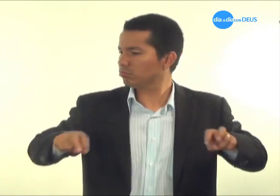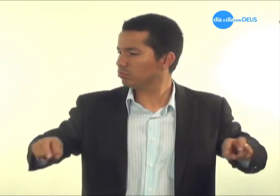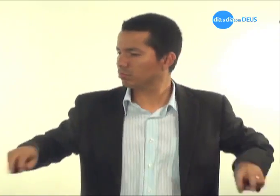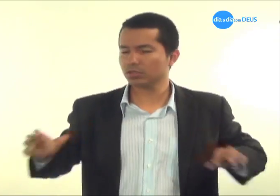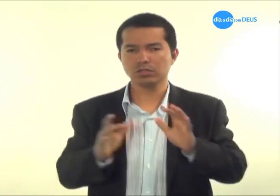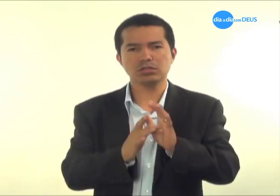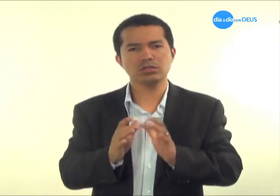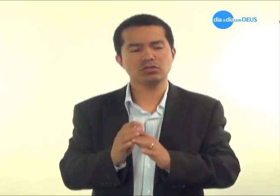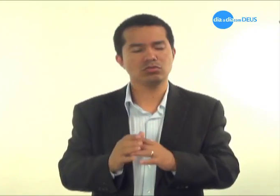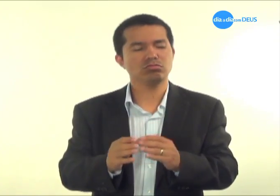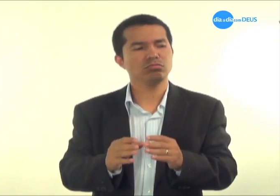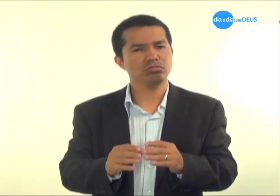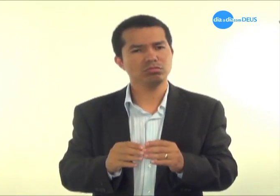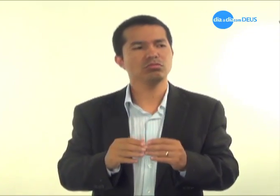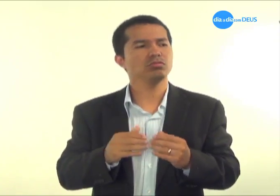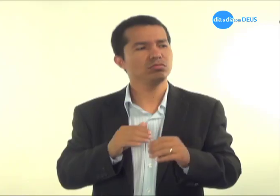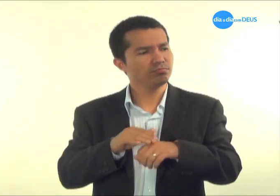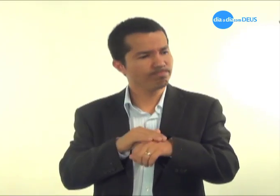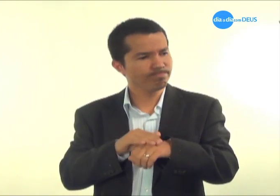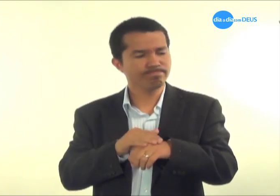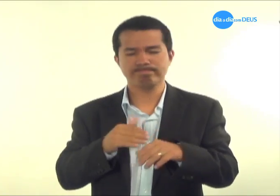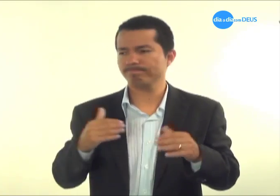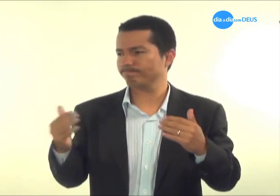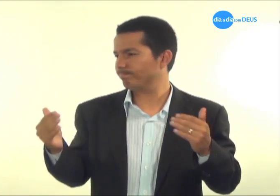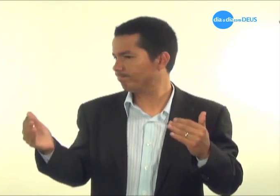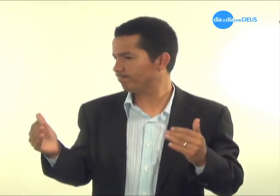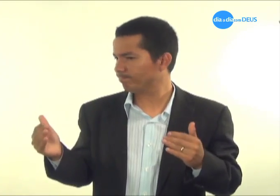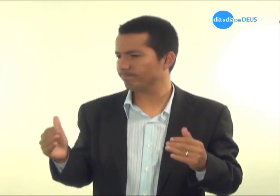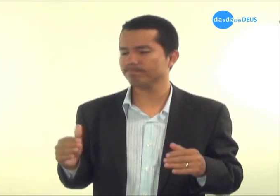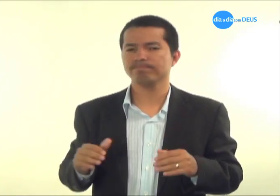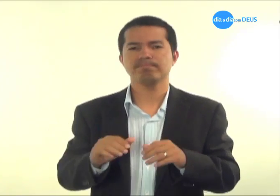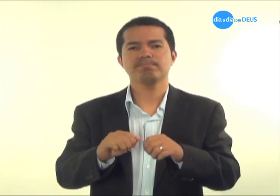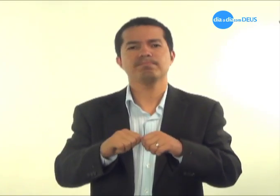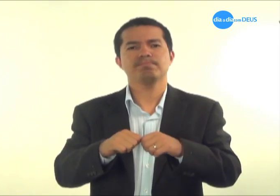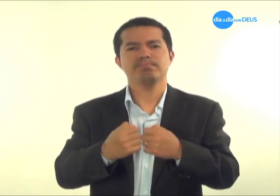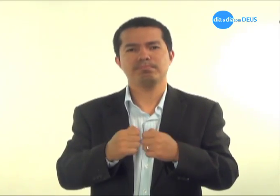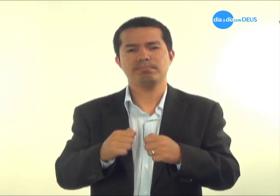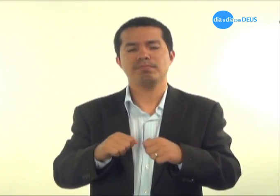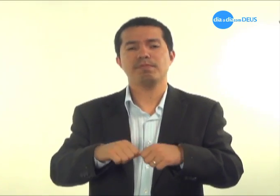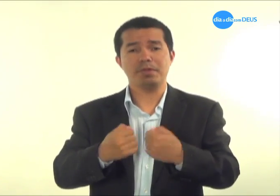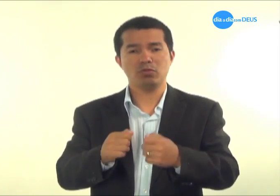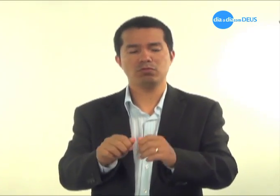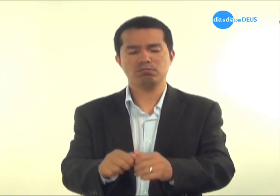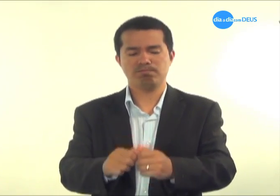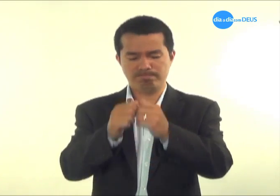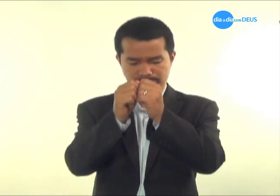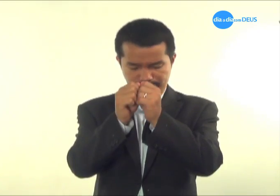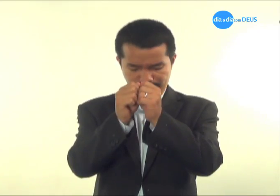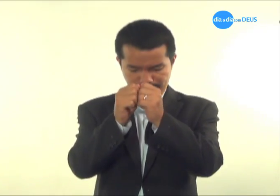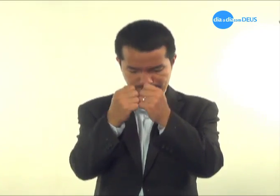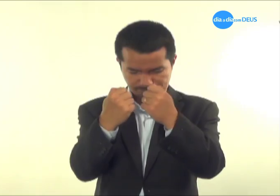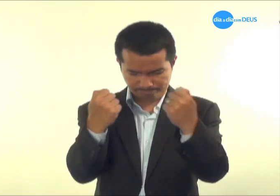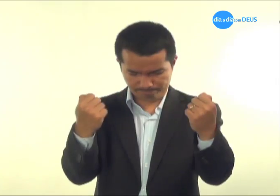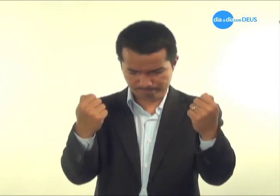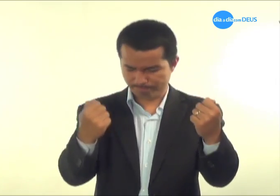Jesus colocou a mesa e começou a se despedir dos seus discípulos. Pegou pão e vinho e